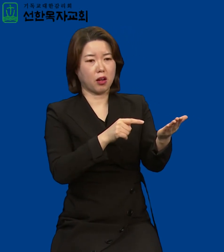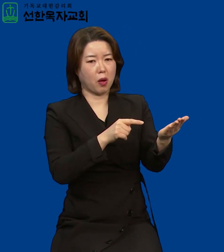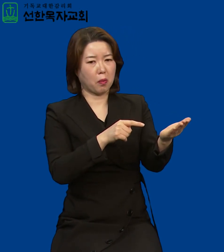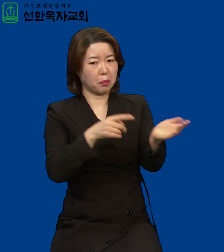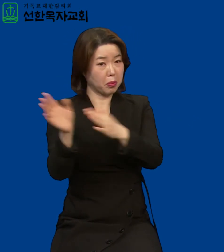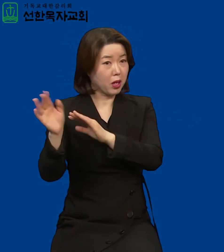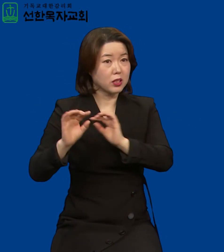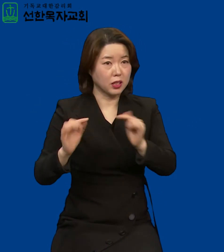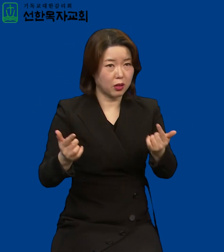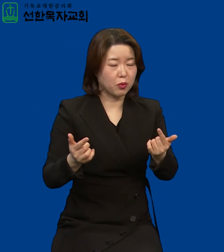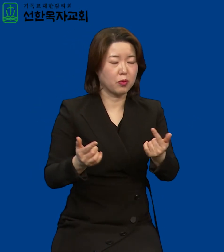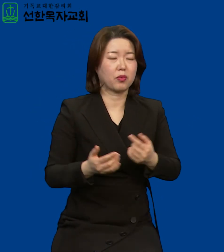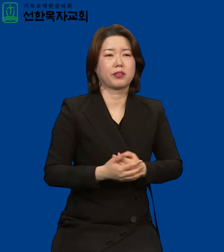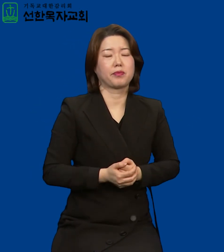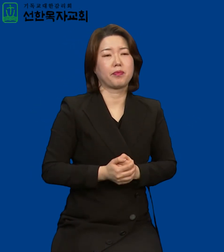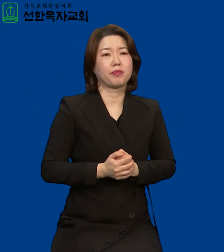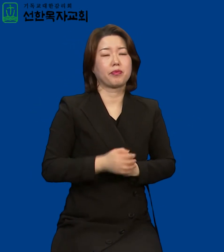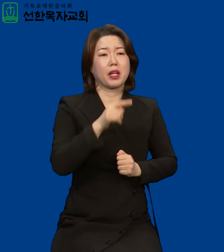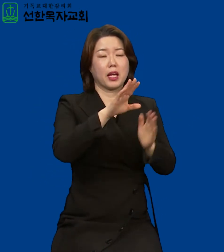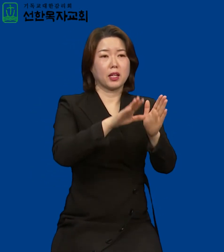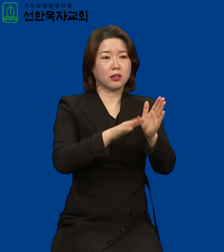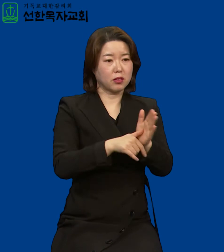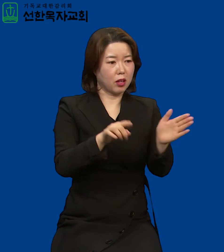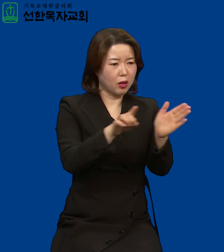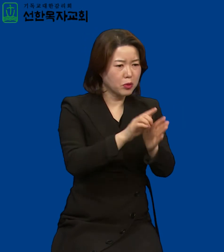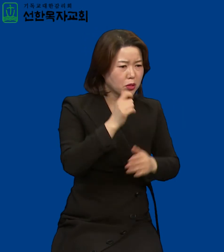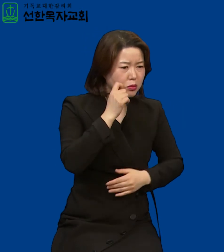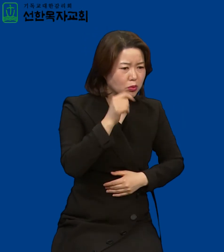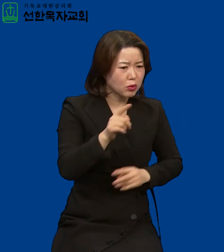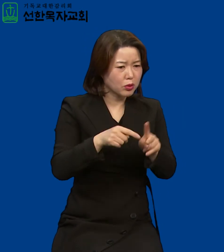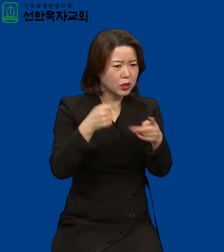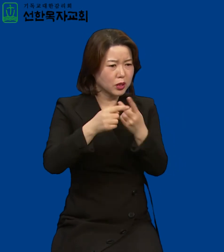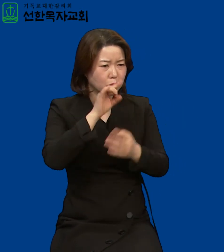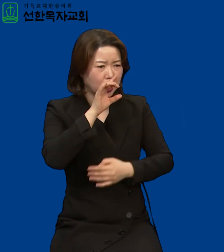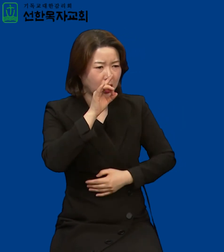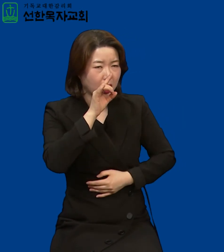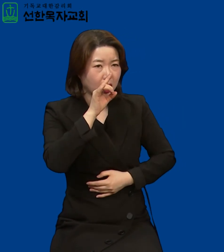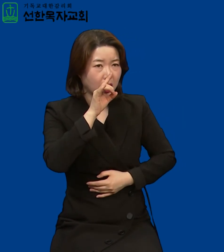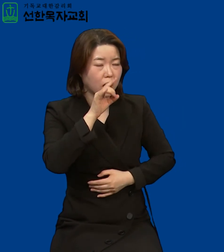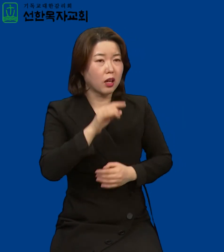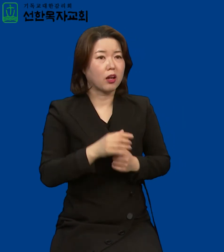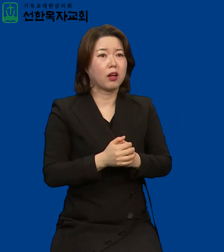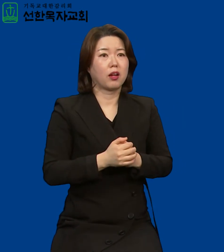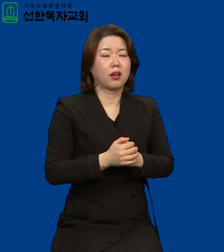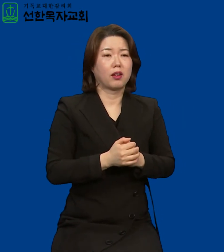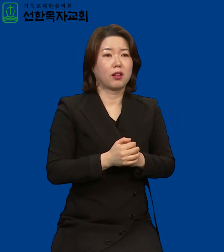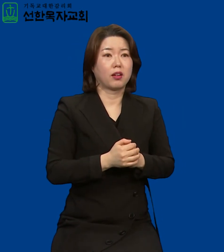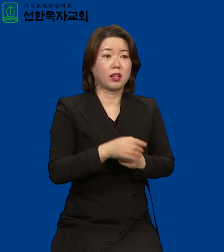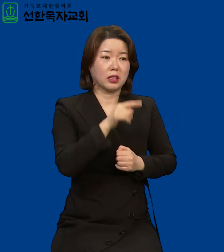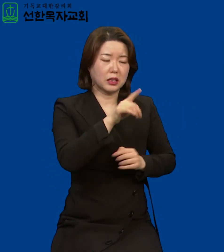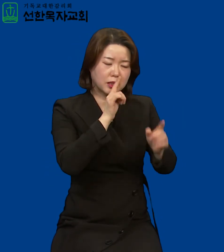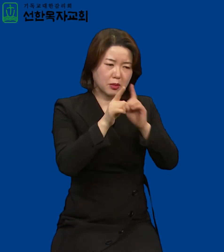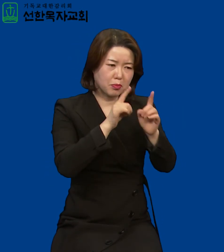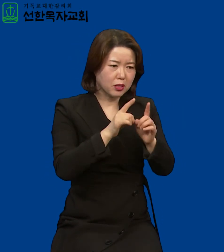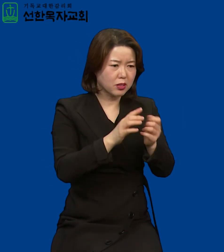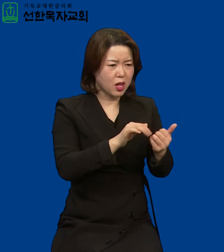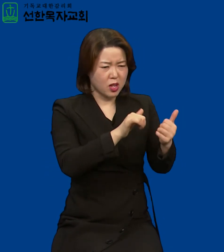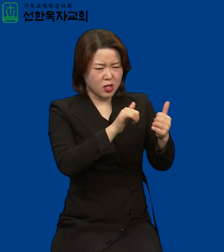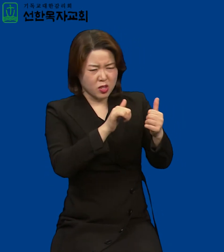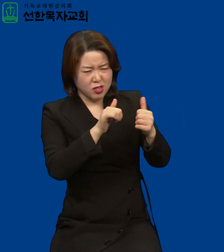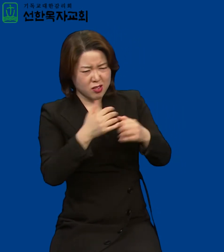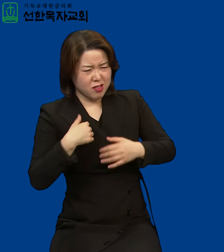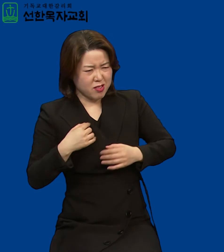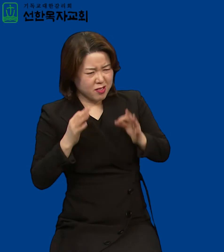않았어요. 그때는 믿지도 못했고 이해도 안 됐지만 그 말씀을 죽어라고